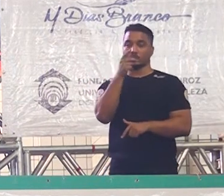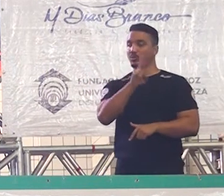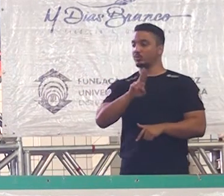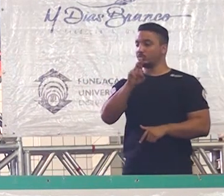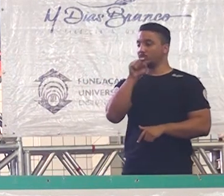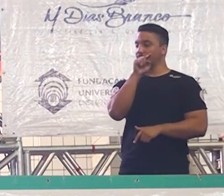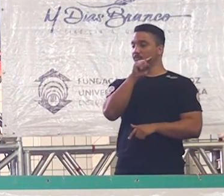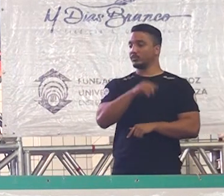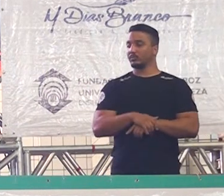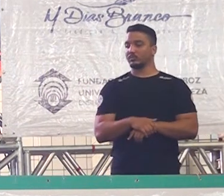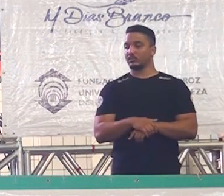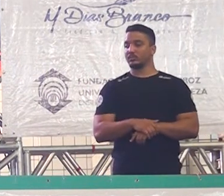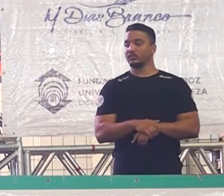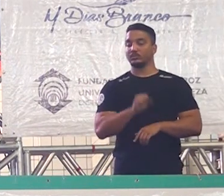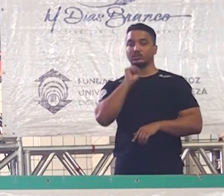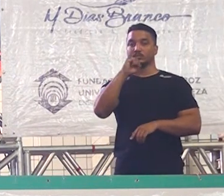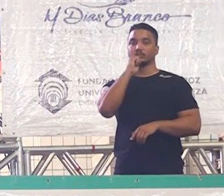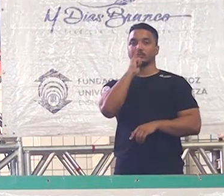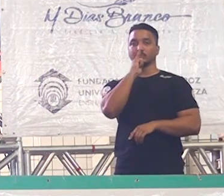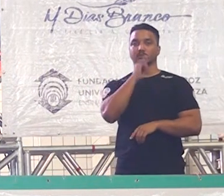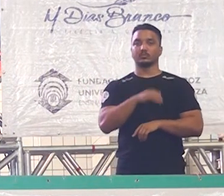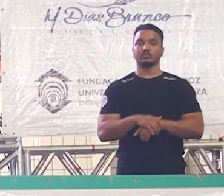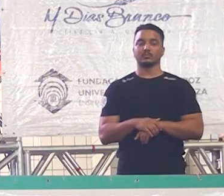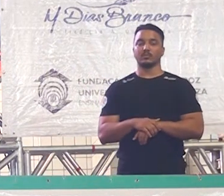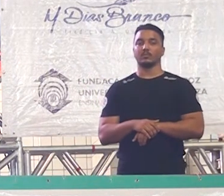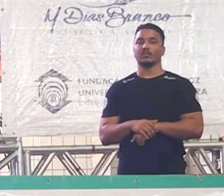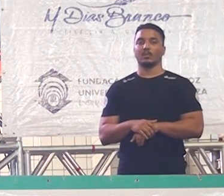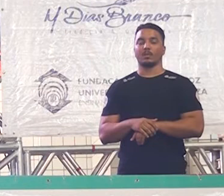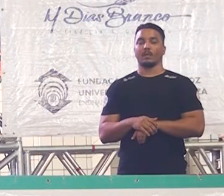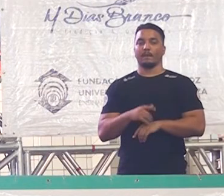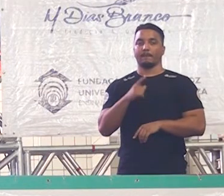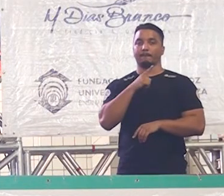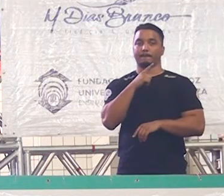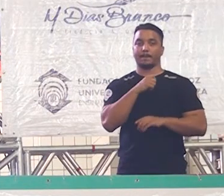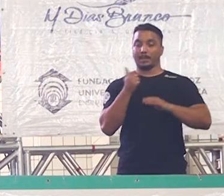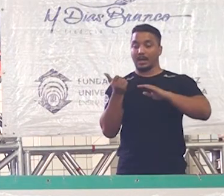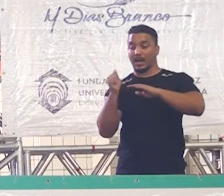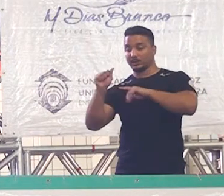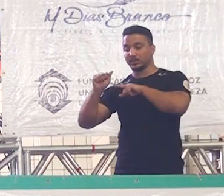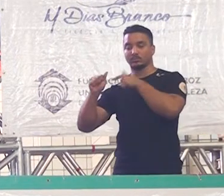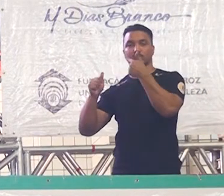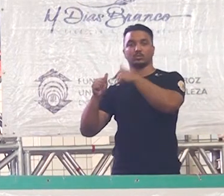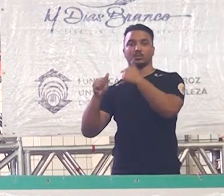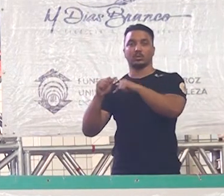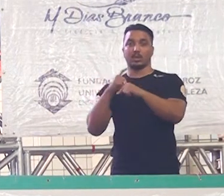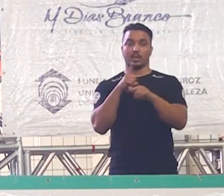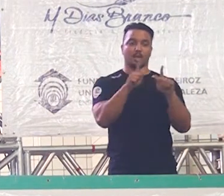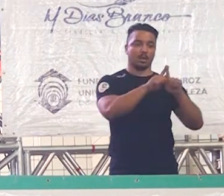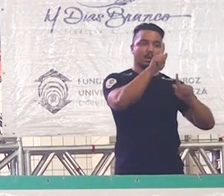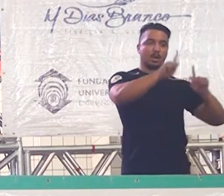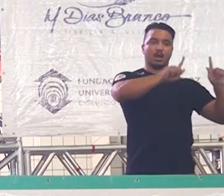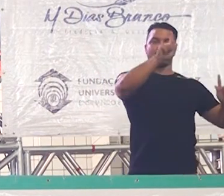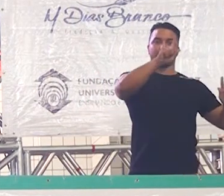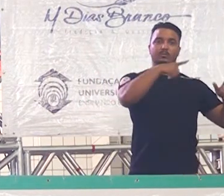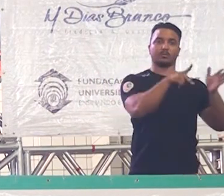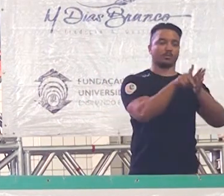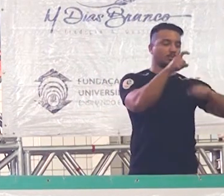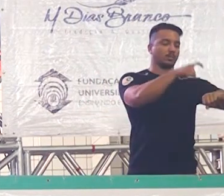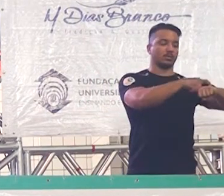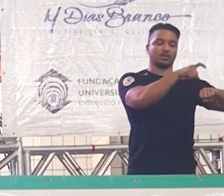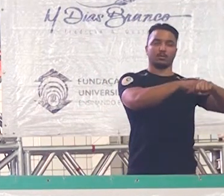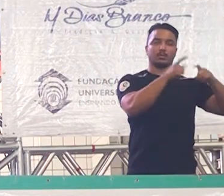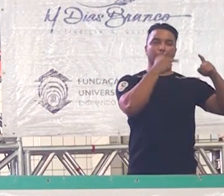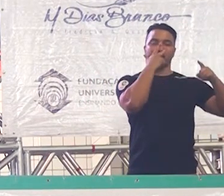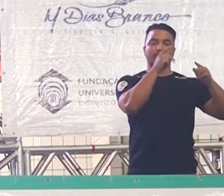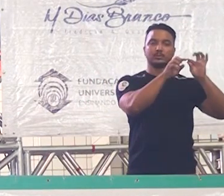história. Se eu não tiver aceleração, ou tiver um gráfico do espaço pelo tempo, aquele gráficozinho do